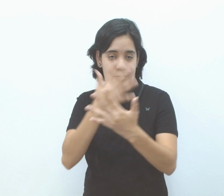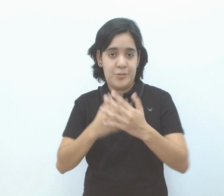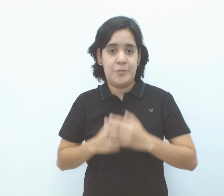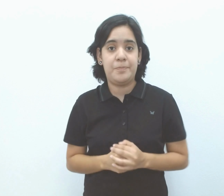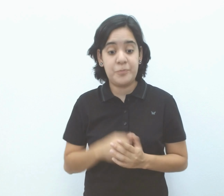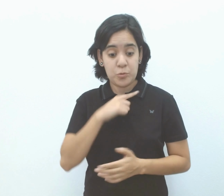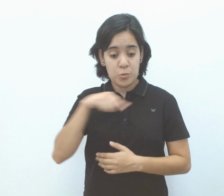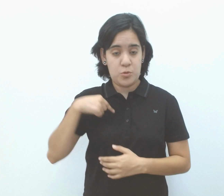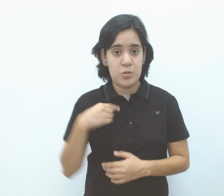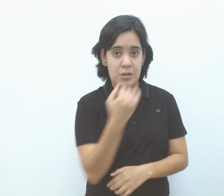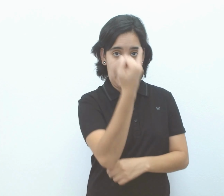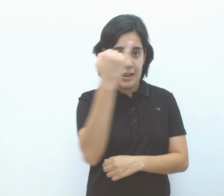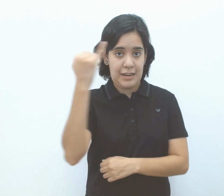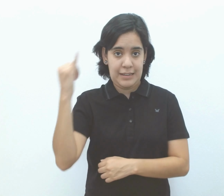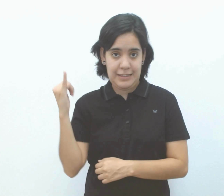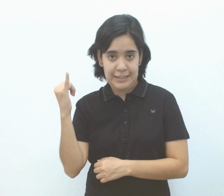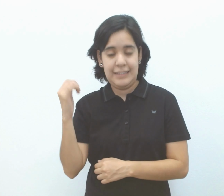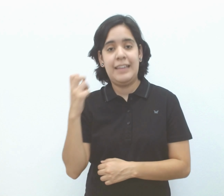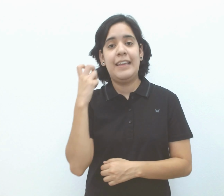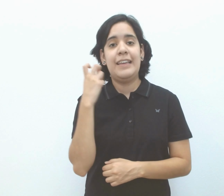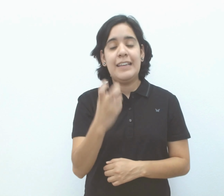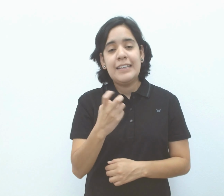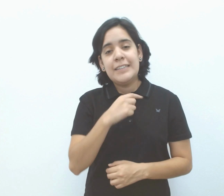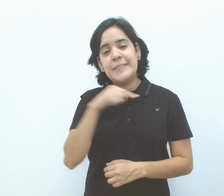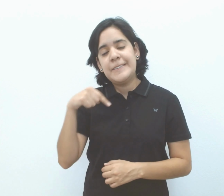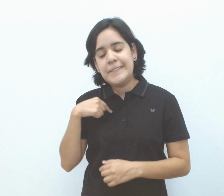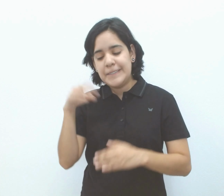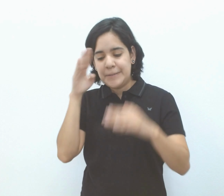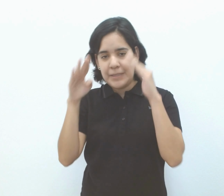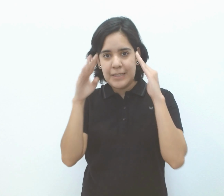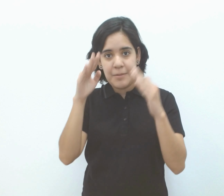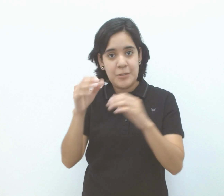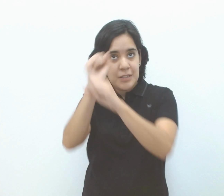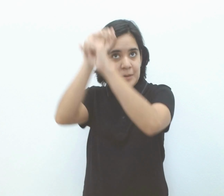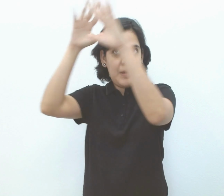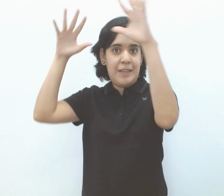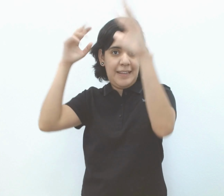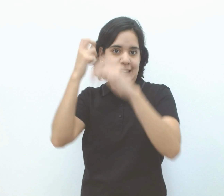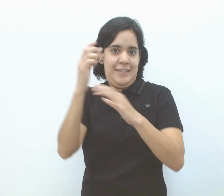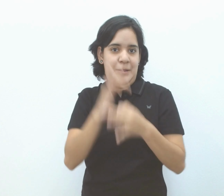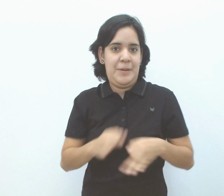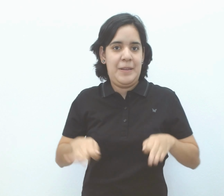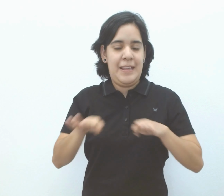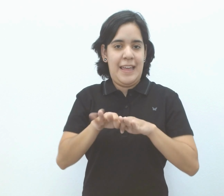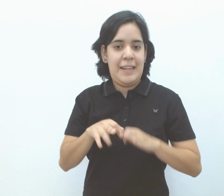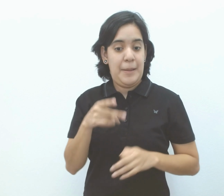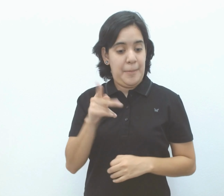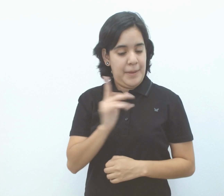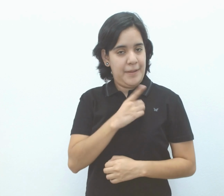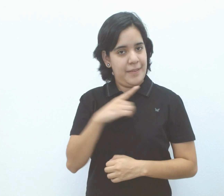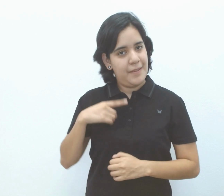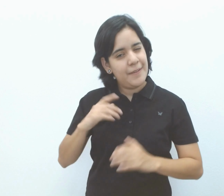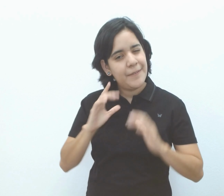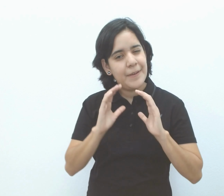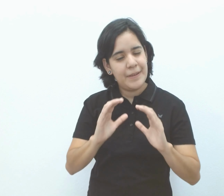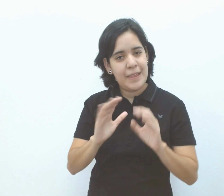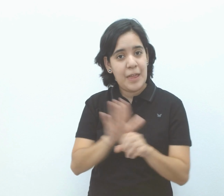esta capacidad de imaginar. La imaginación es algo increíble que tenemos en la primera infancia como un recurso súper valioso que